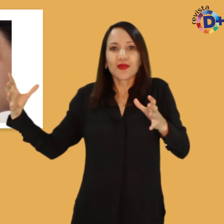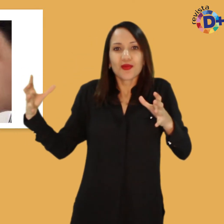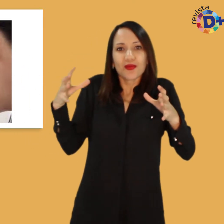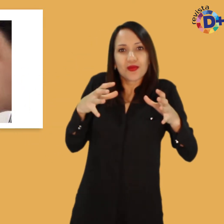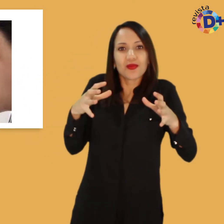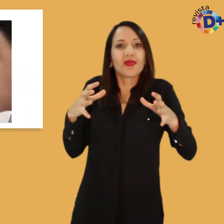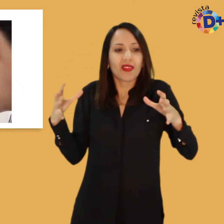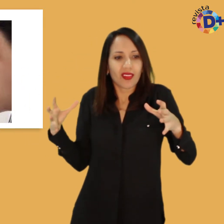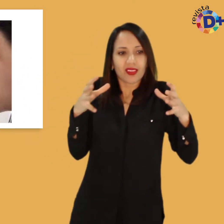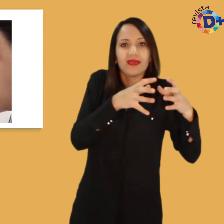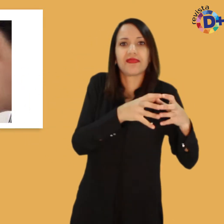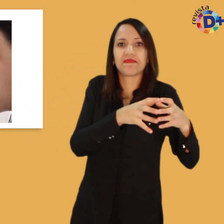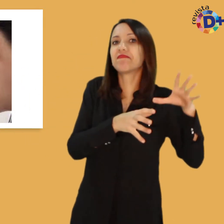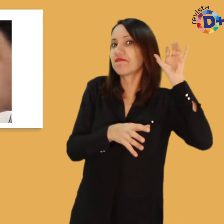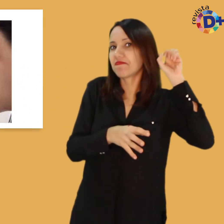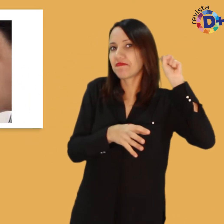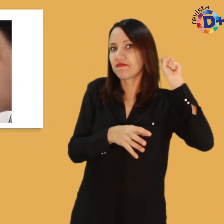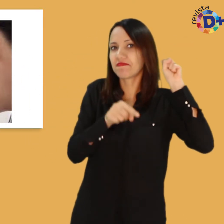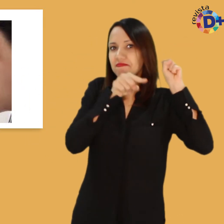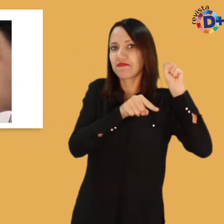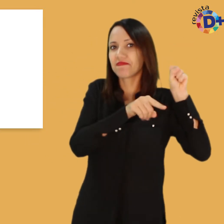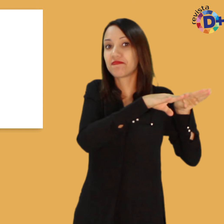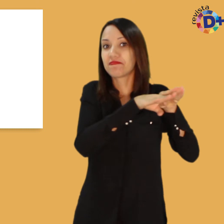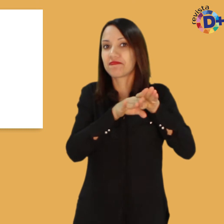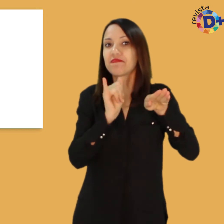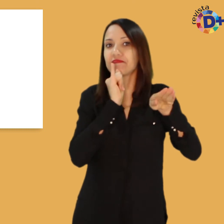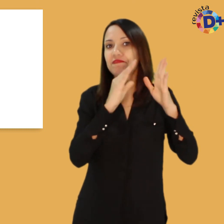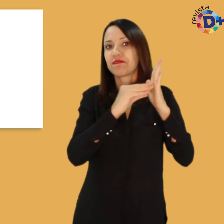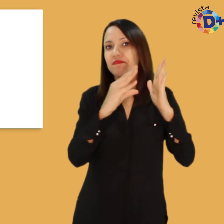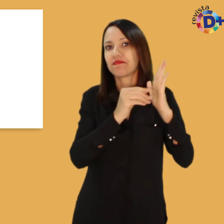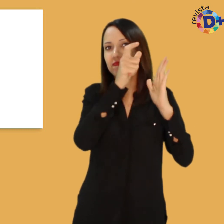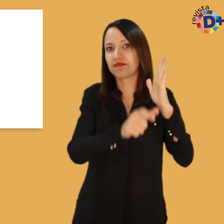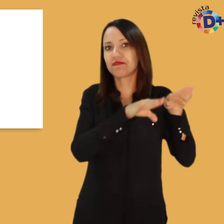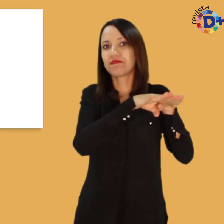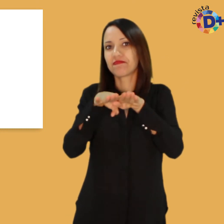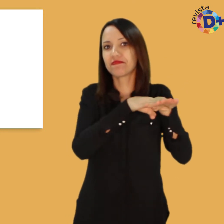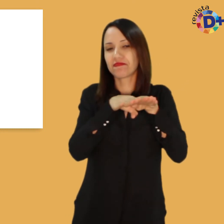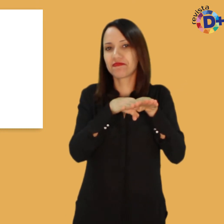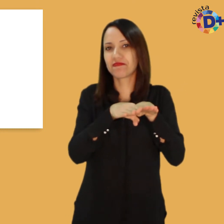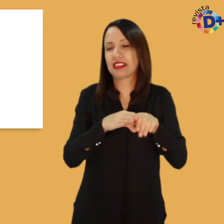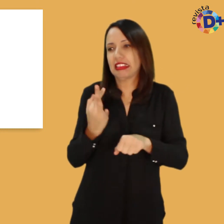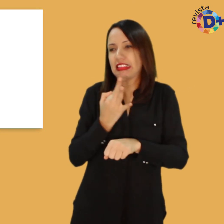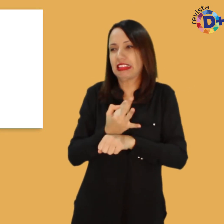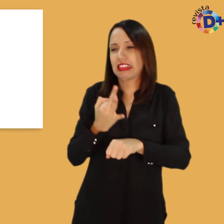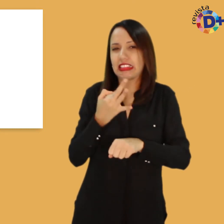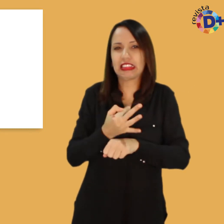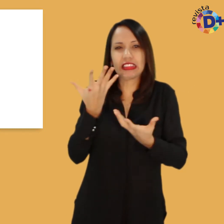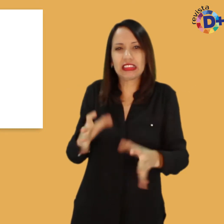ouvinte, que é o modelo padrão. Assim, resiste-se a aceitar a diferença desse indivíduo, já